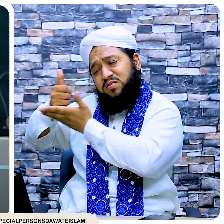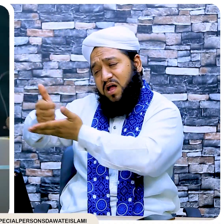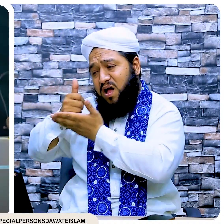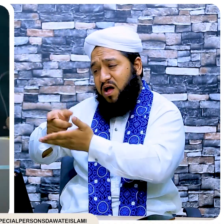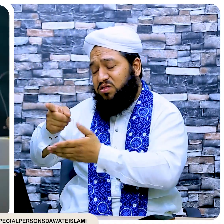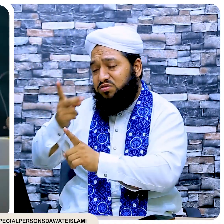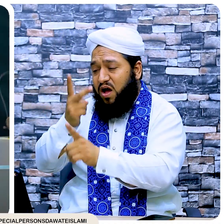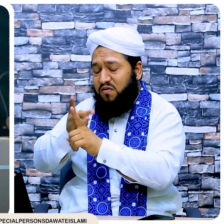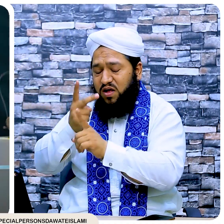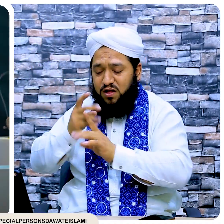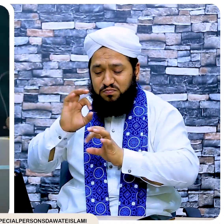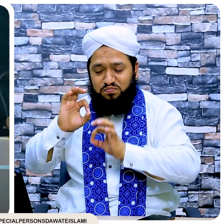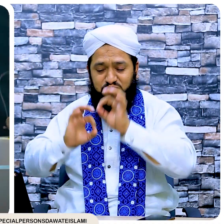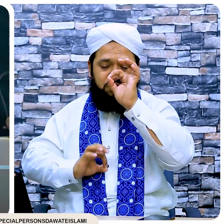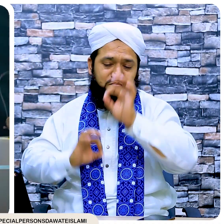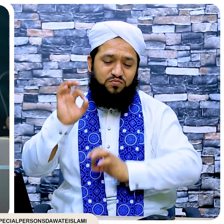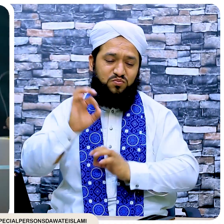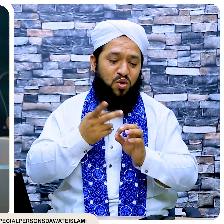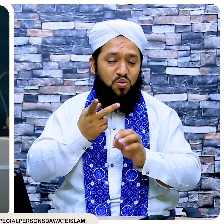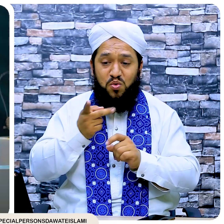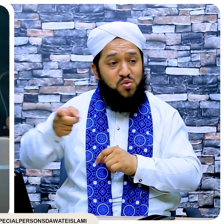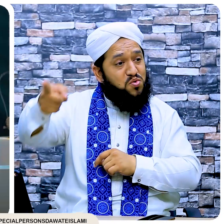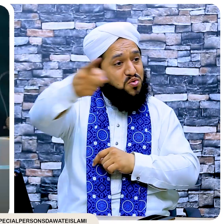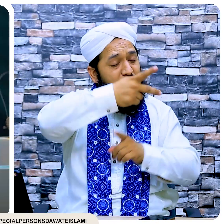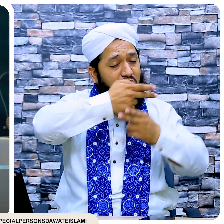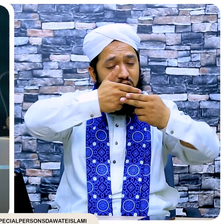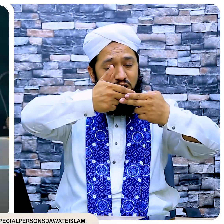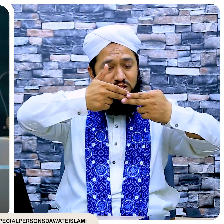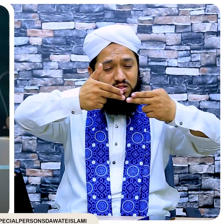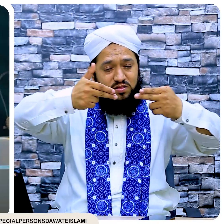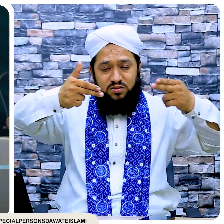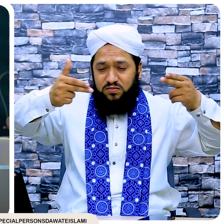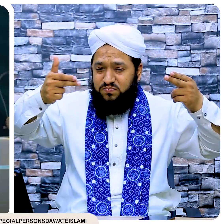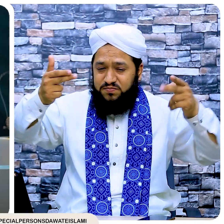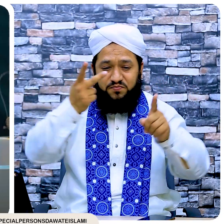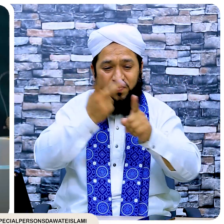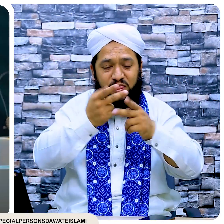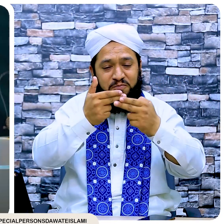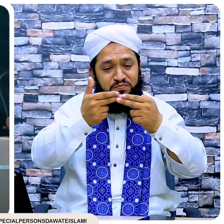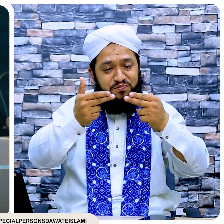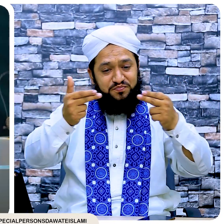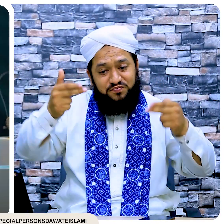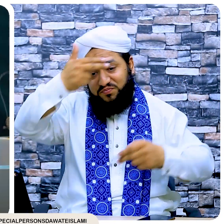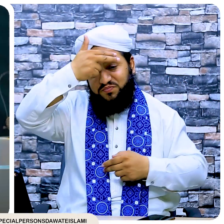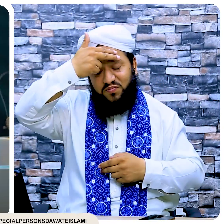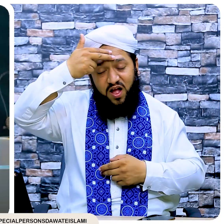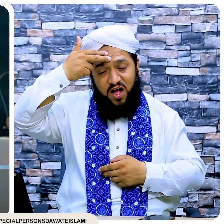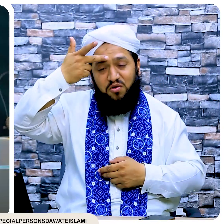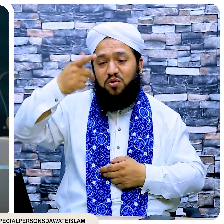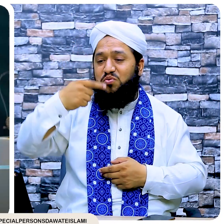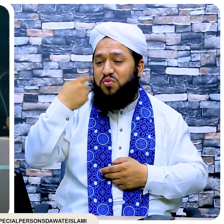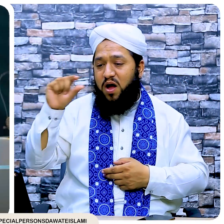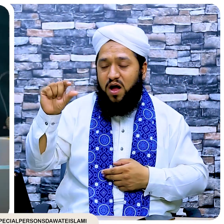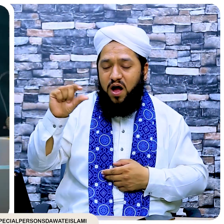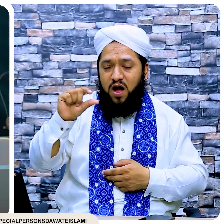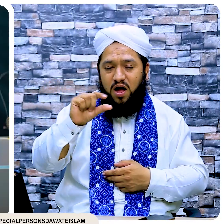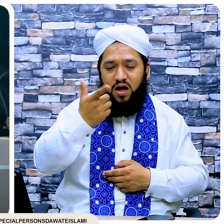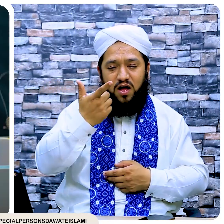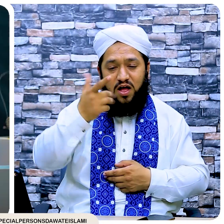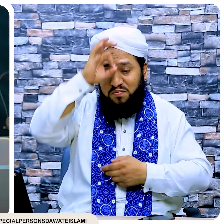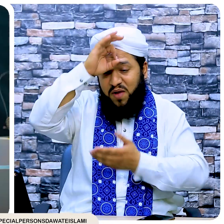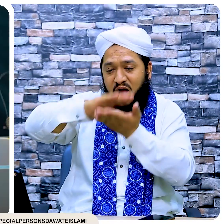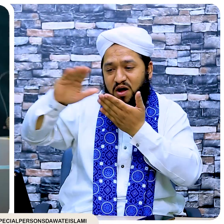آخری دیدار دکھا کر میدان جنگ میں آپ تشریف لے جاتے ہیں. ناظرین ذرا سوچیں یہ کیسا منظر ہوگا کہ امام علی مقام کو کوئی